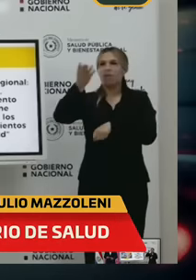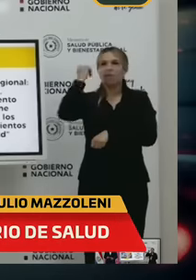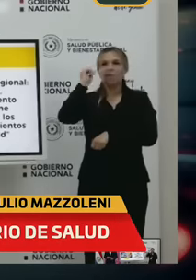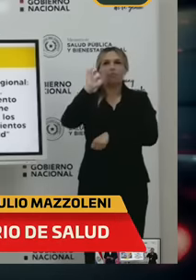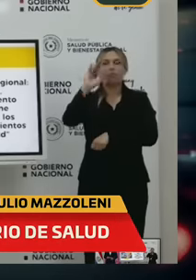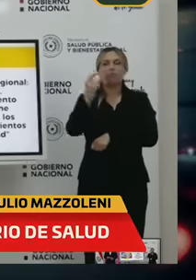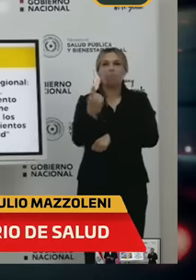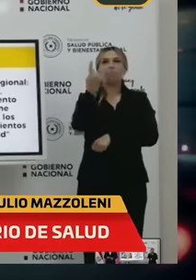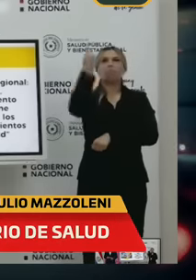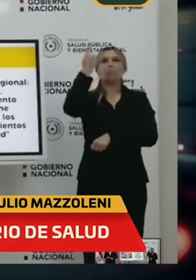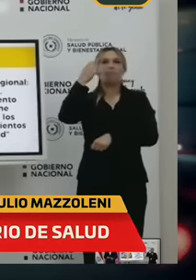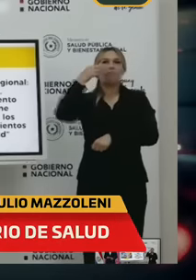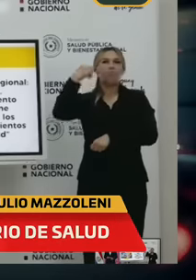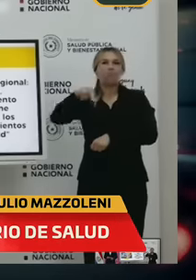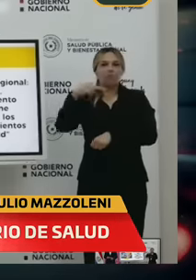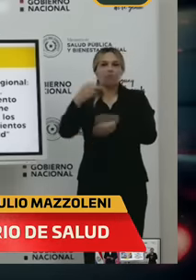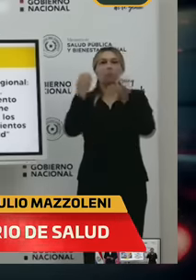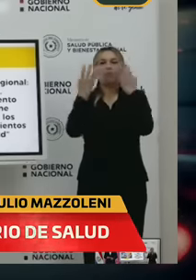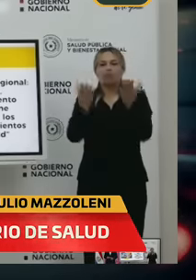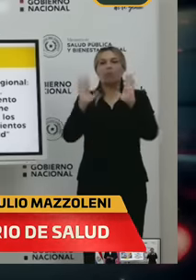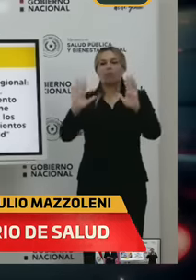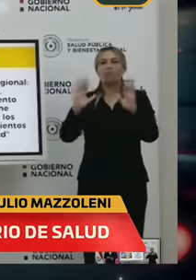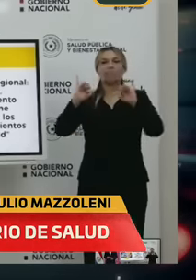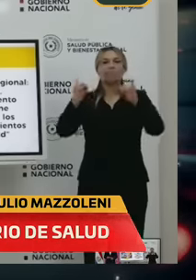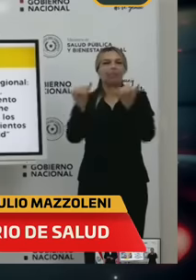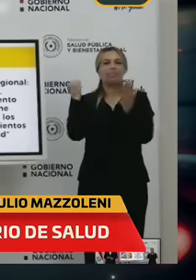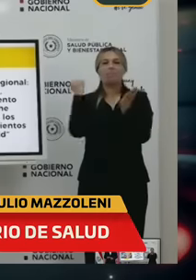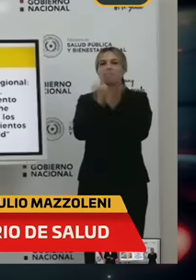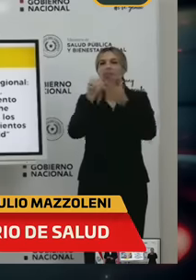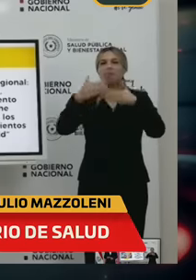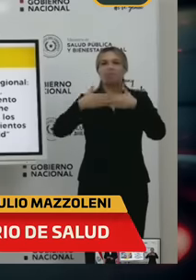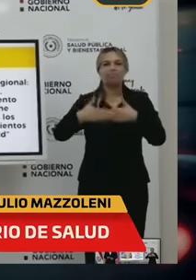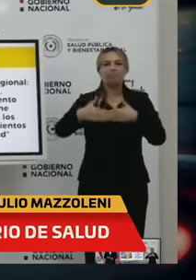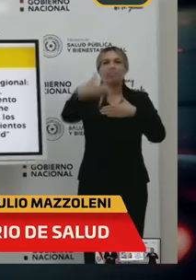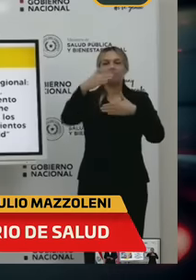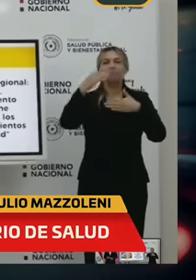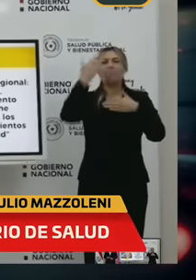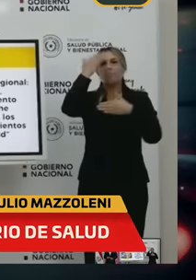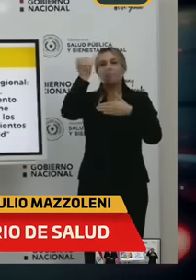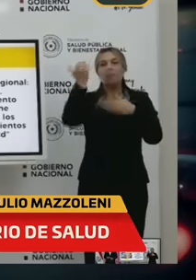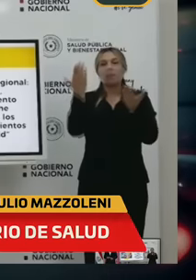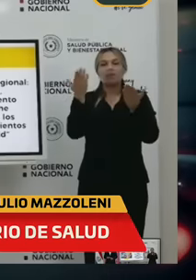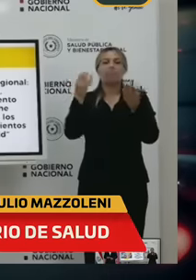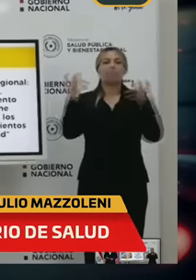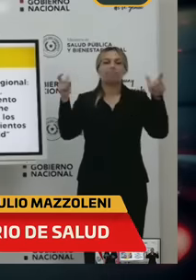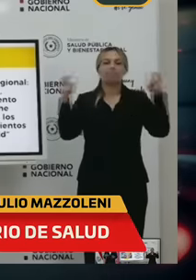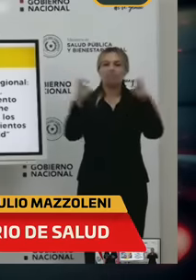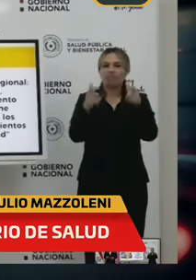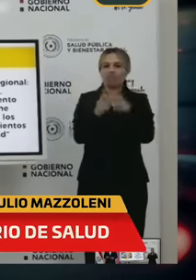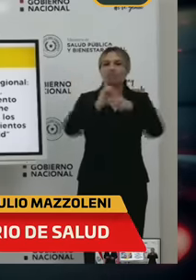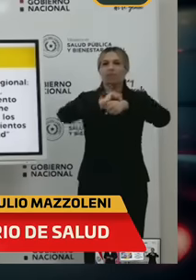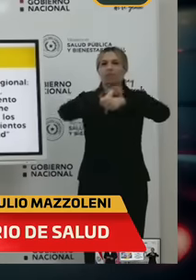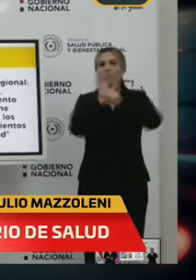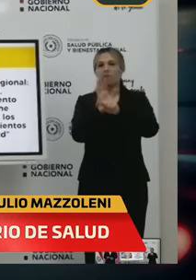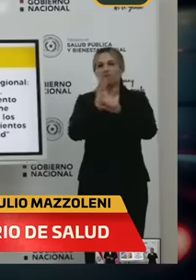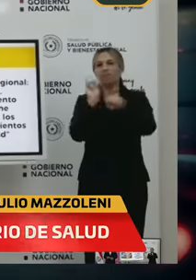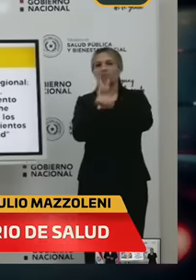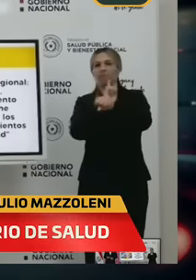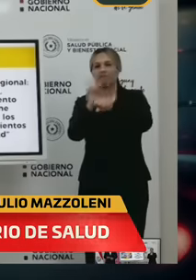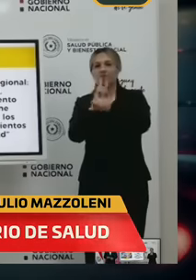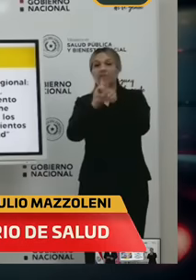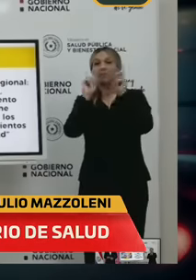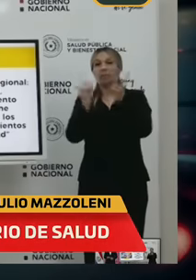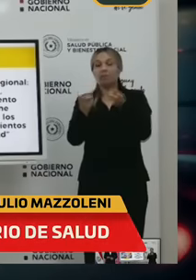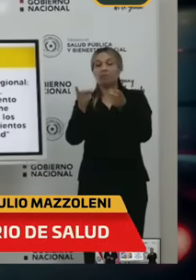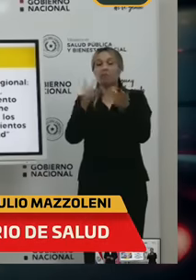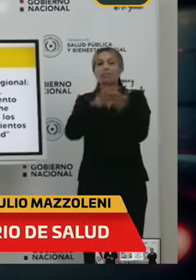seguro que ha contribuido en gran manera para poder mitigar la velocidad de propagación del virus y hacer que la parte más